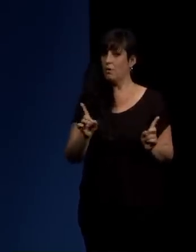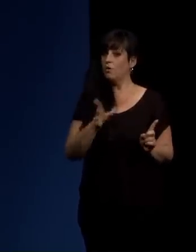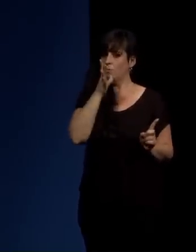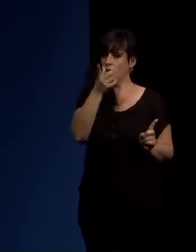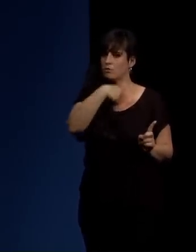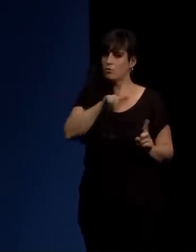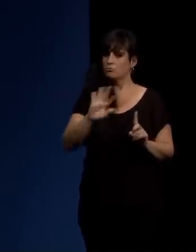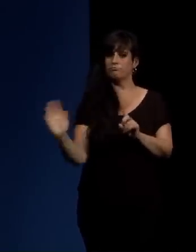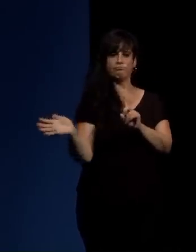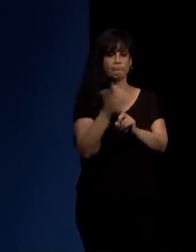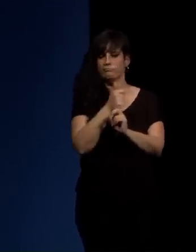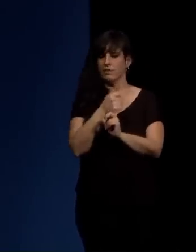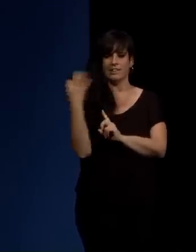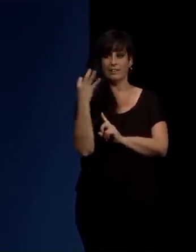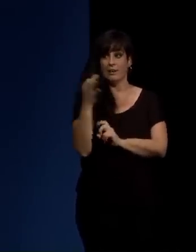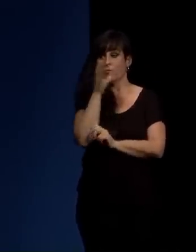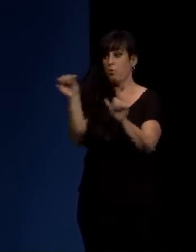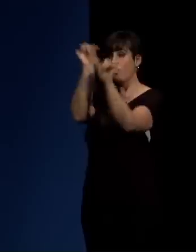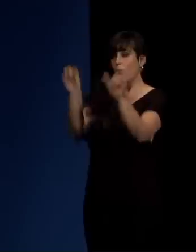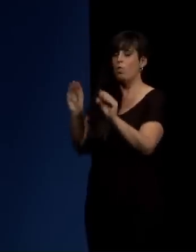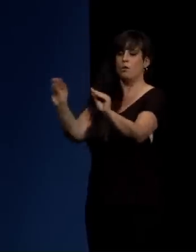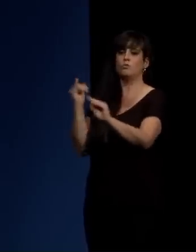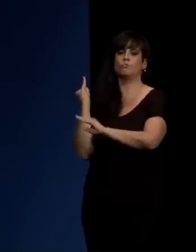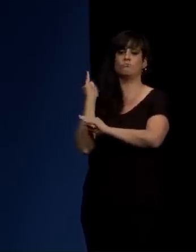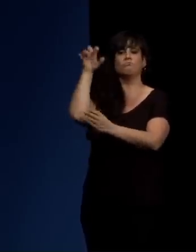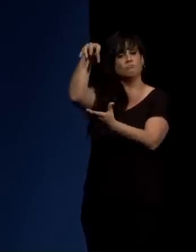fallar. Nos enfrentamos a ese modelo da